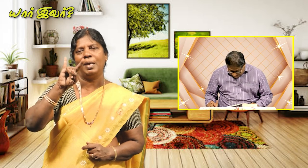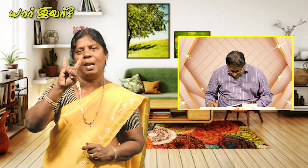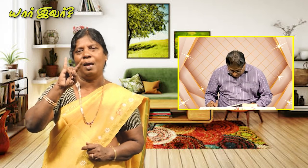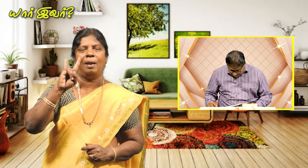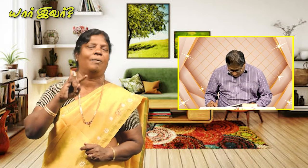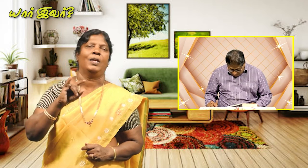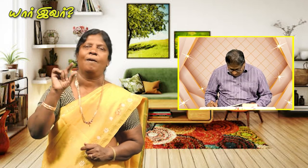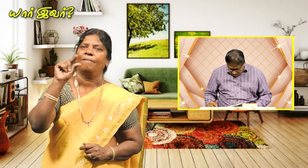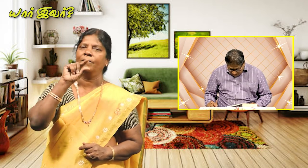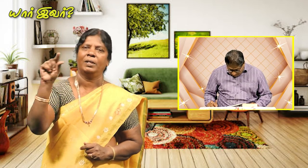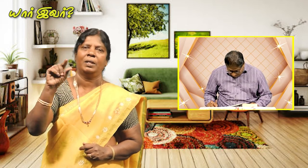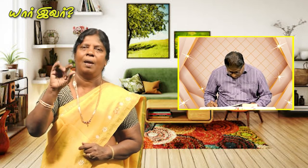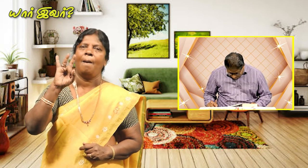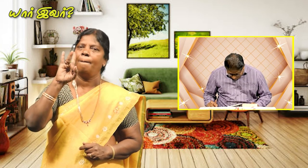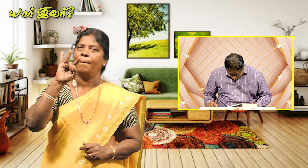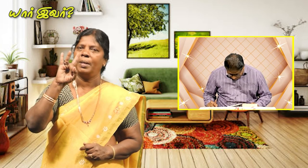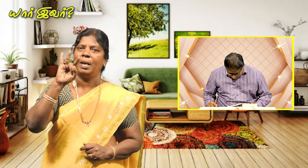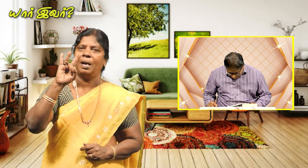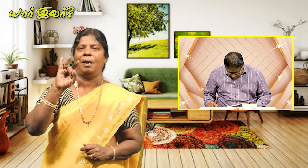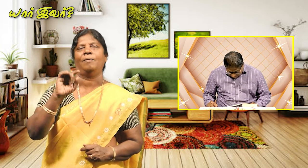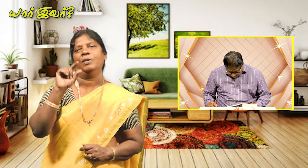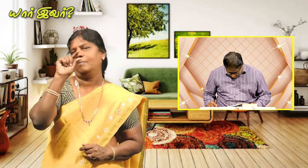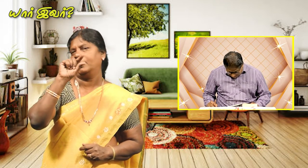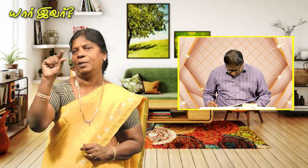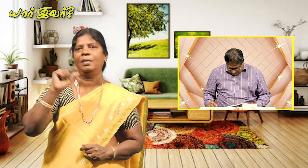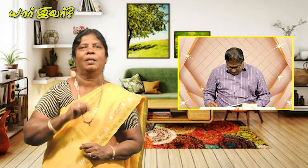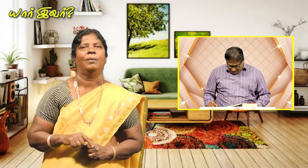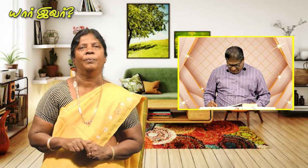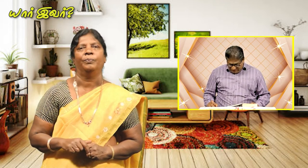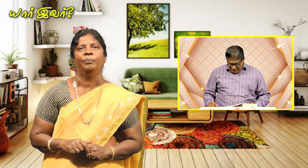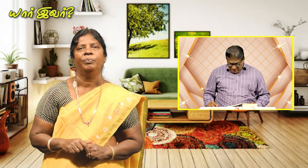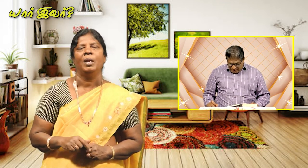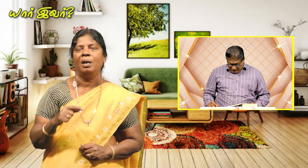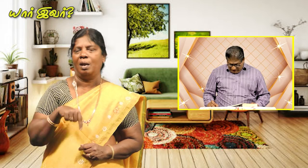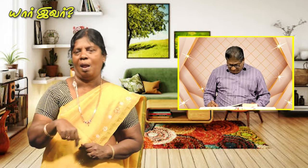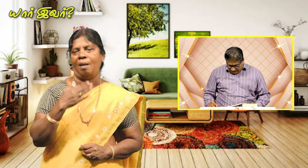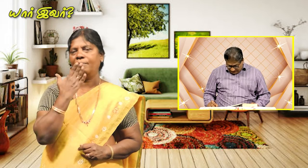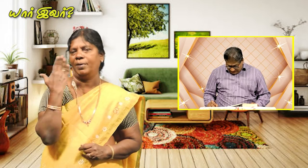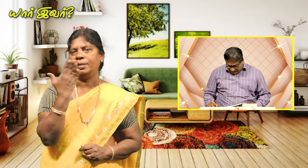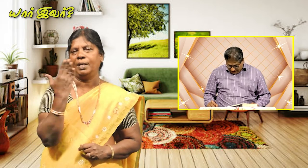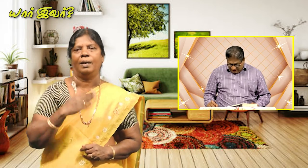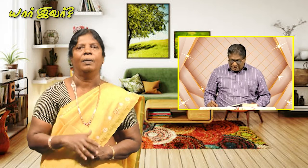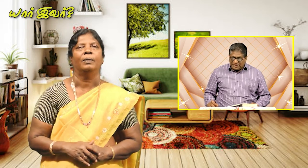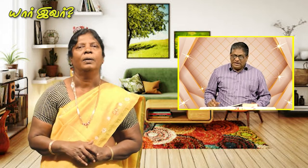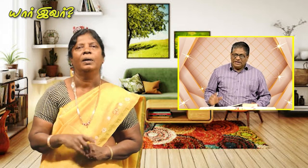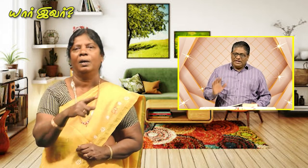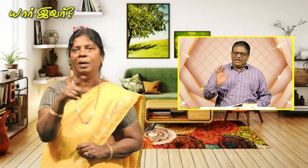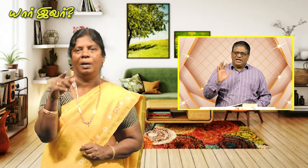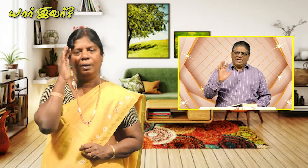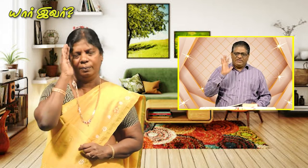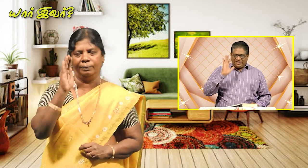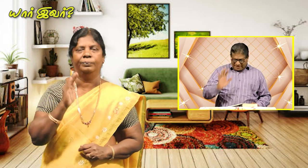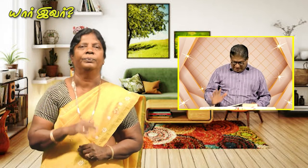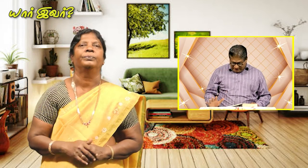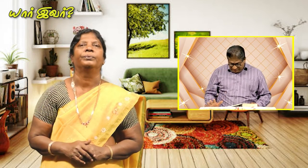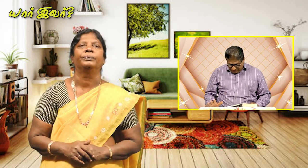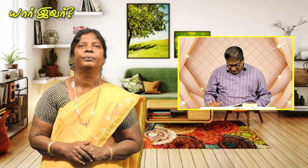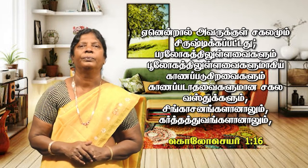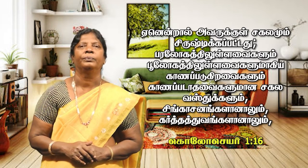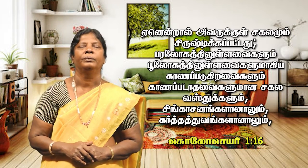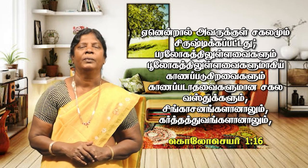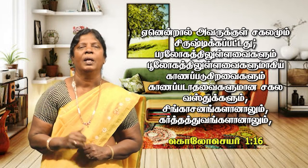16வது வசனத்திலும் 17வது வசனத்தையும் நான் வாசிக்கிறேன், நீங்கள்